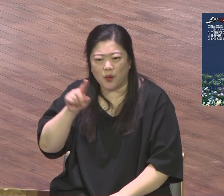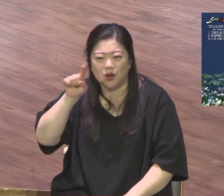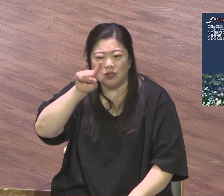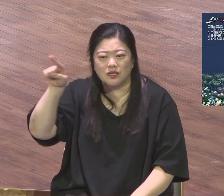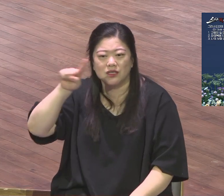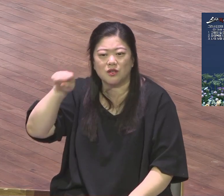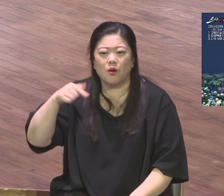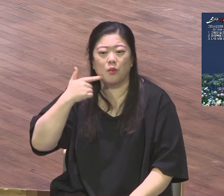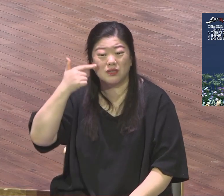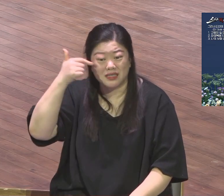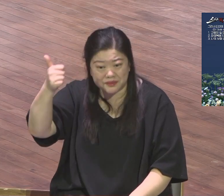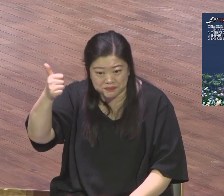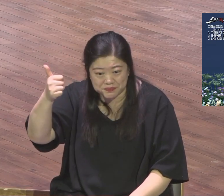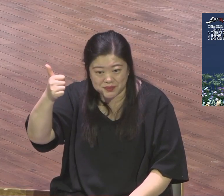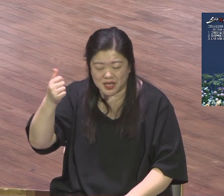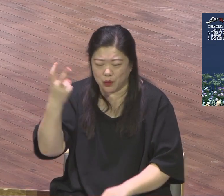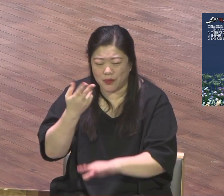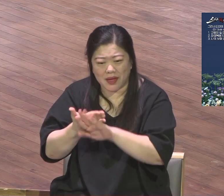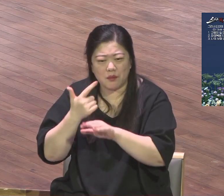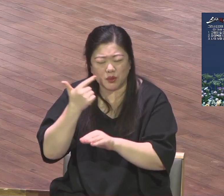항상 배불려 하고 줄려 하고,